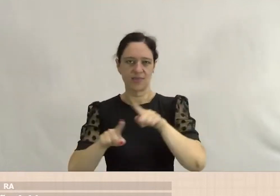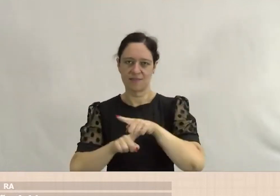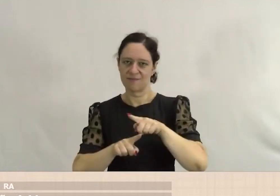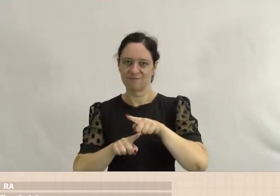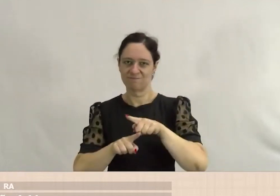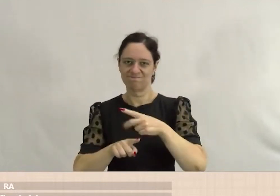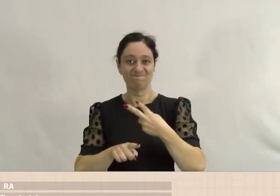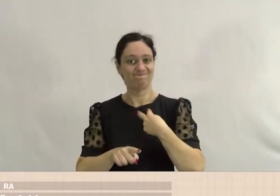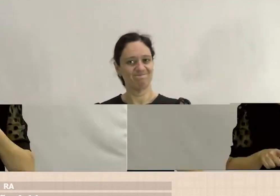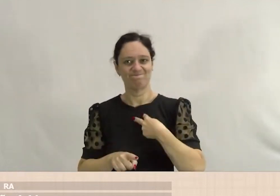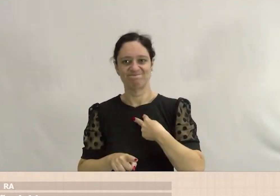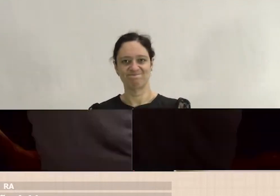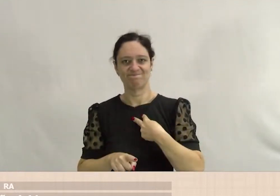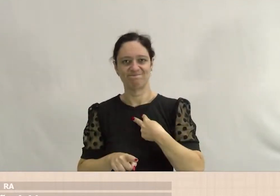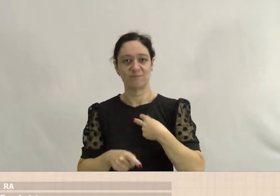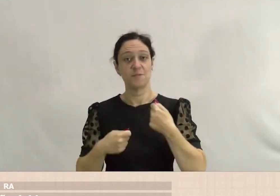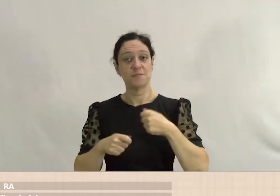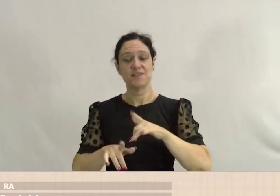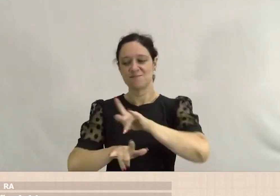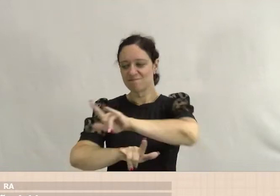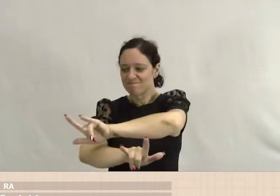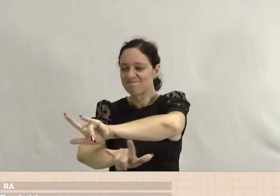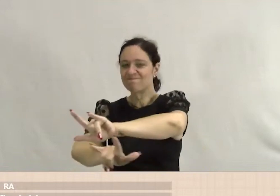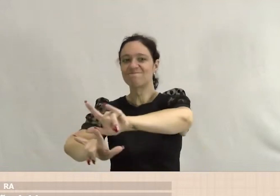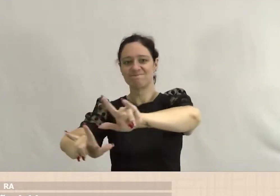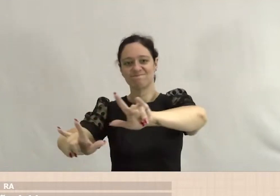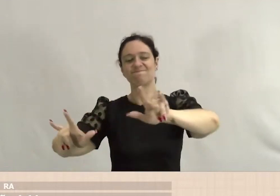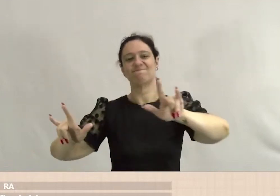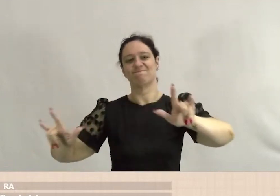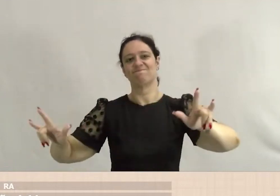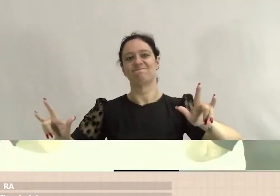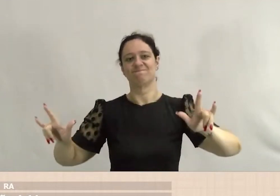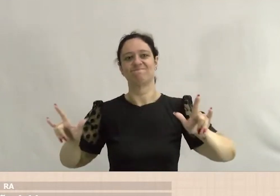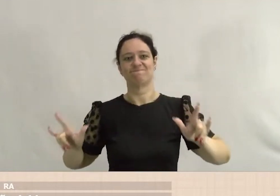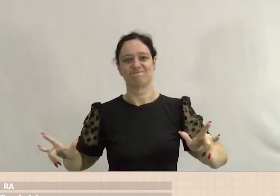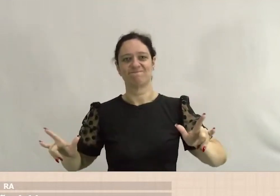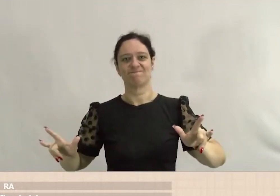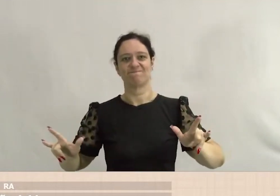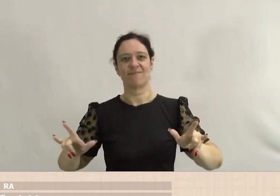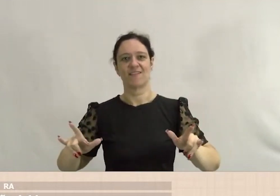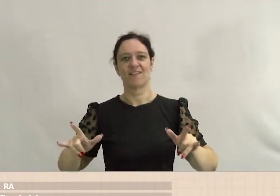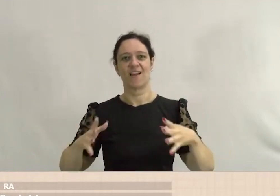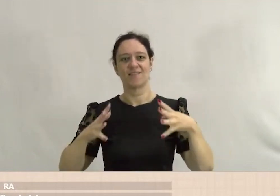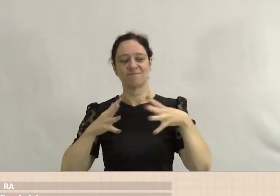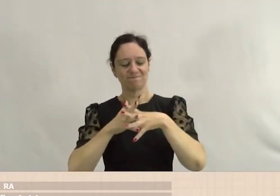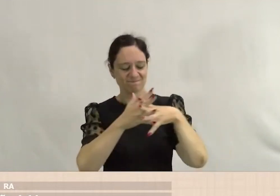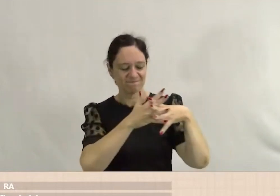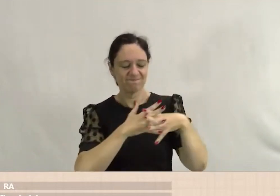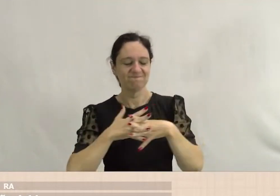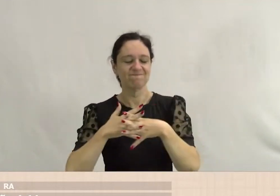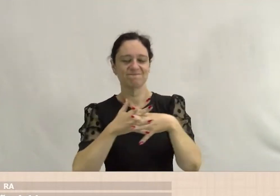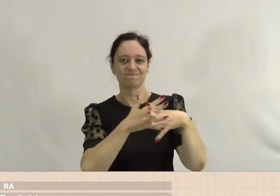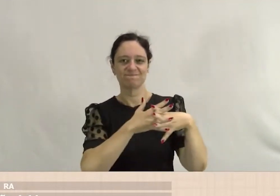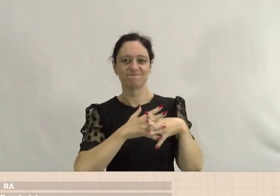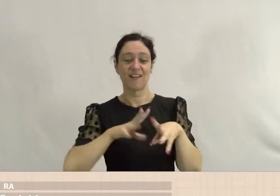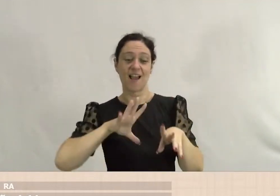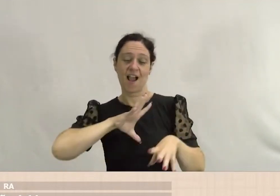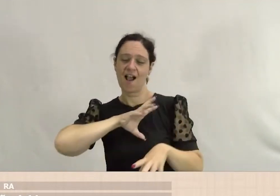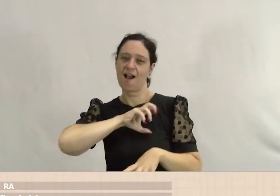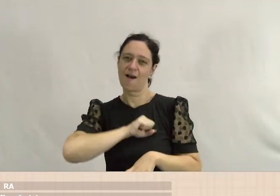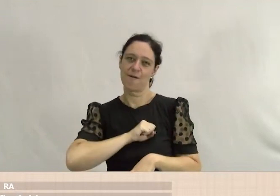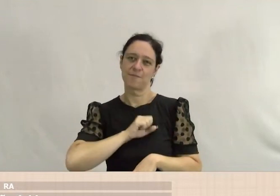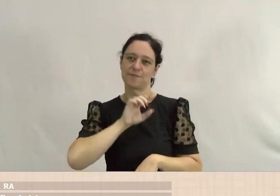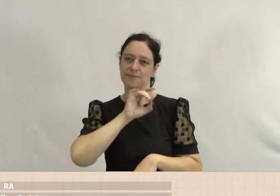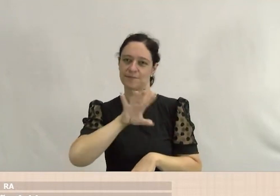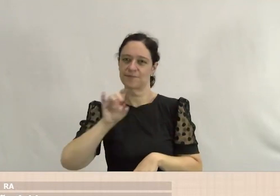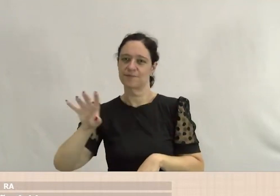Não, nós amamos uns aos outros, fazemos uma só obra. Vamos tecer esse tecido de amor. Jamais alguém